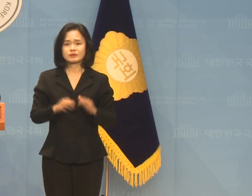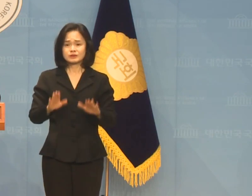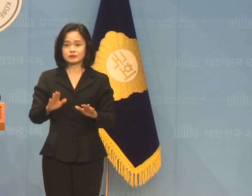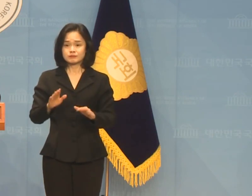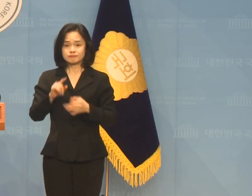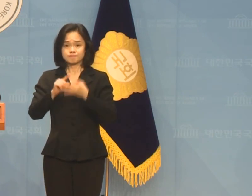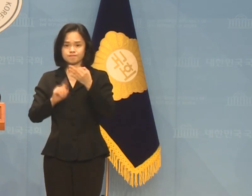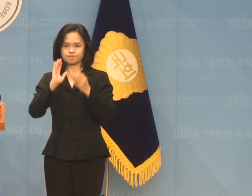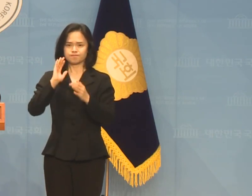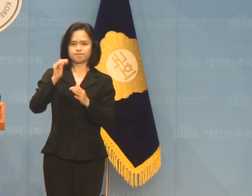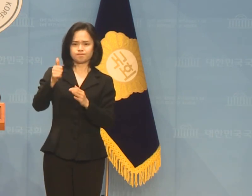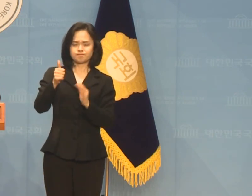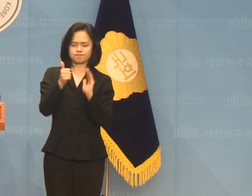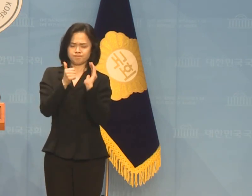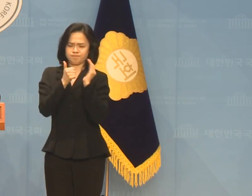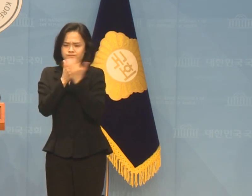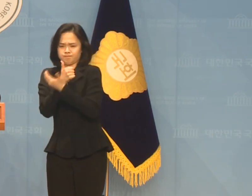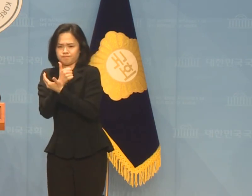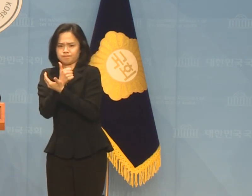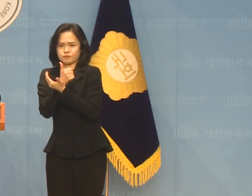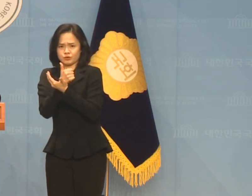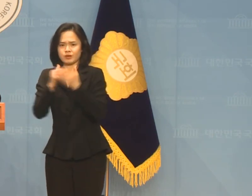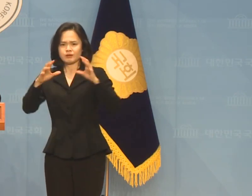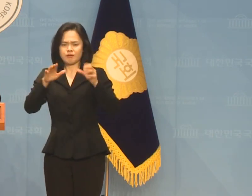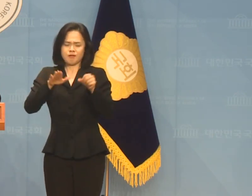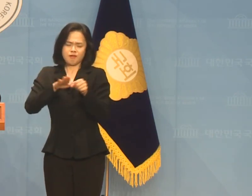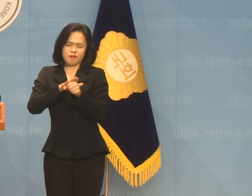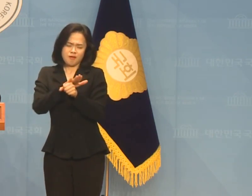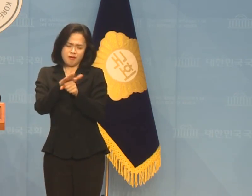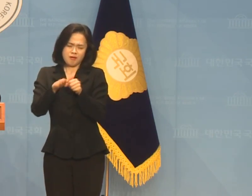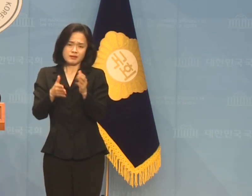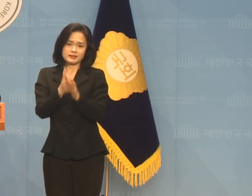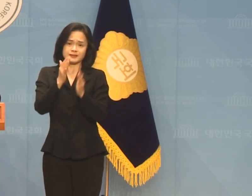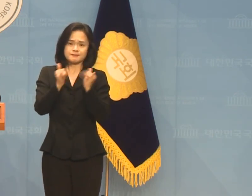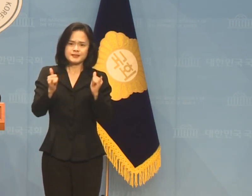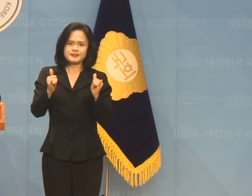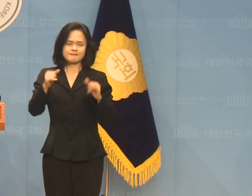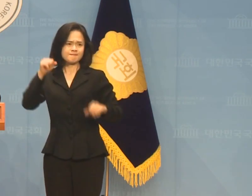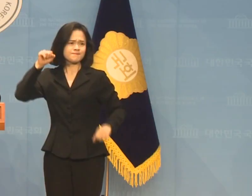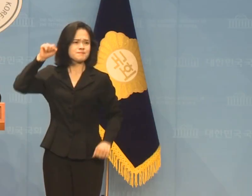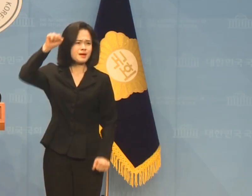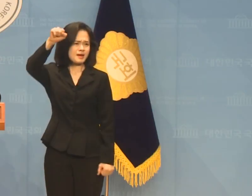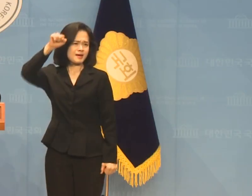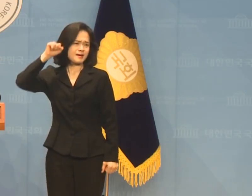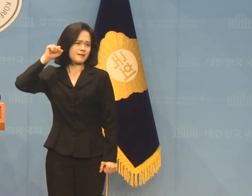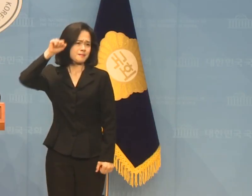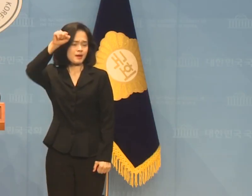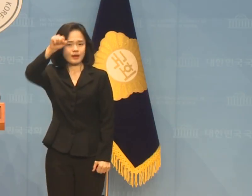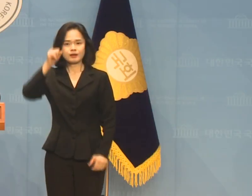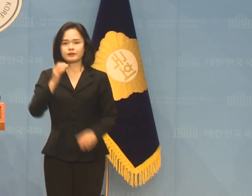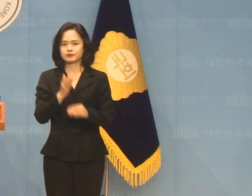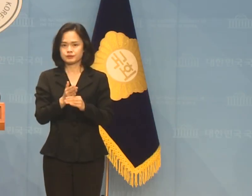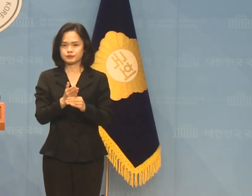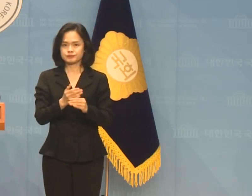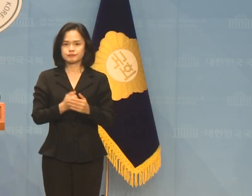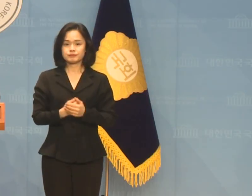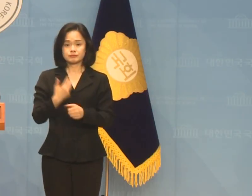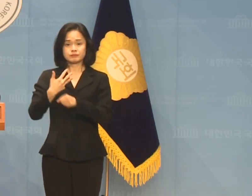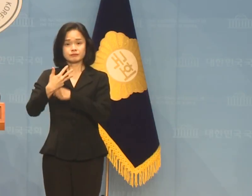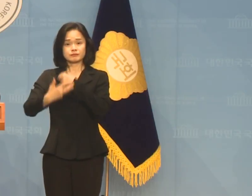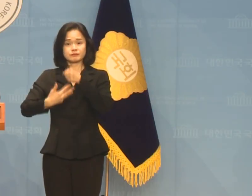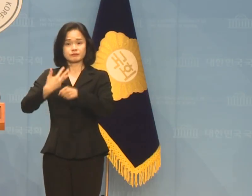시민들이 분연히 나서고 있습니다. 8년 전 박근혜 대통령 탄핵의 뼈아픈